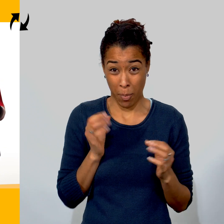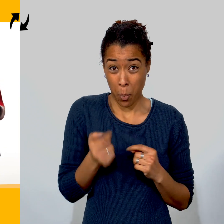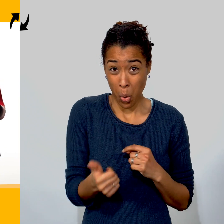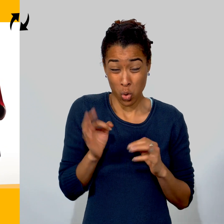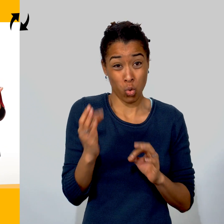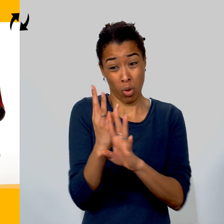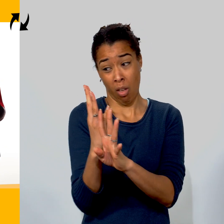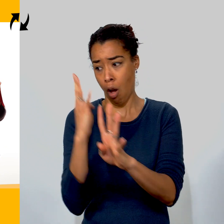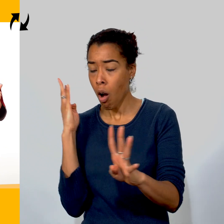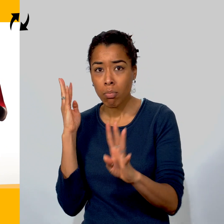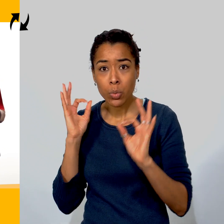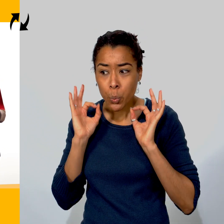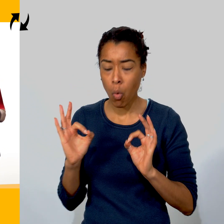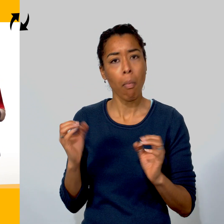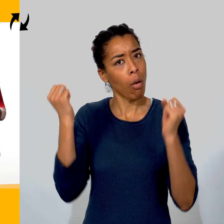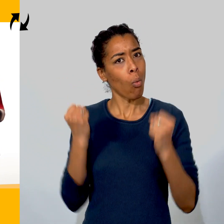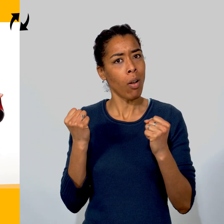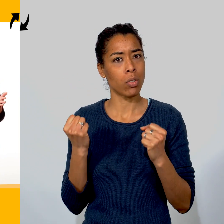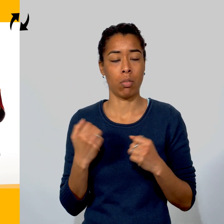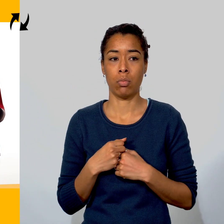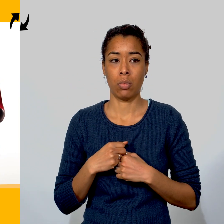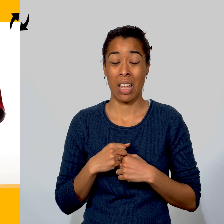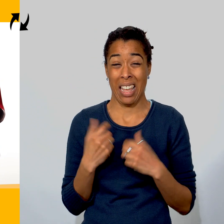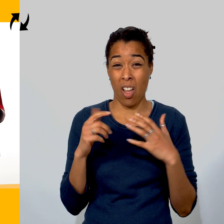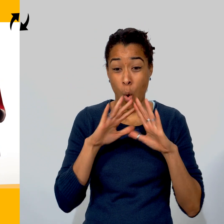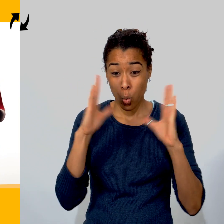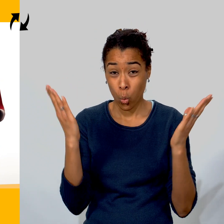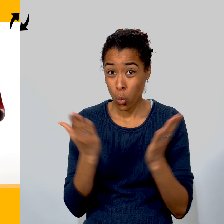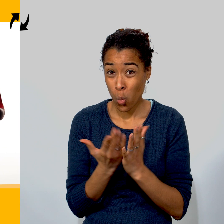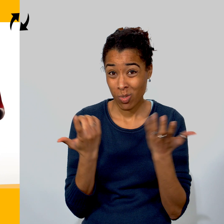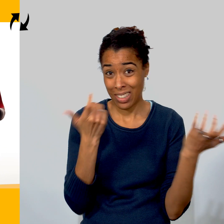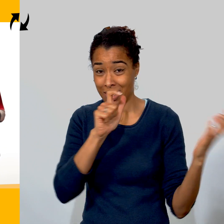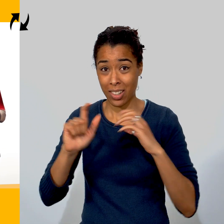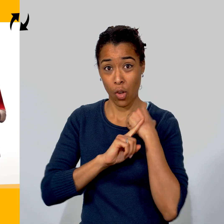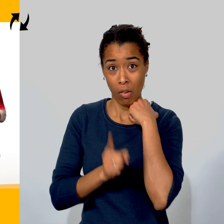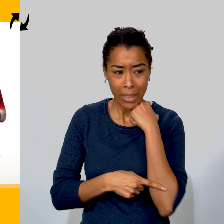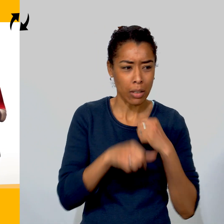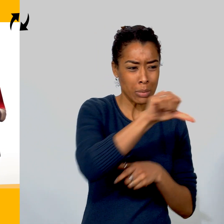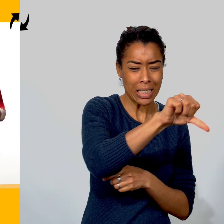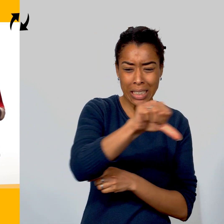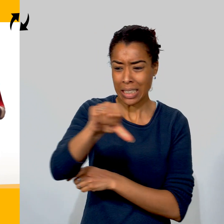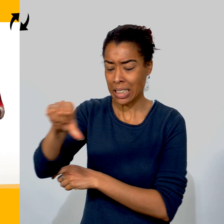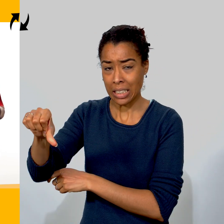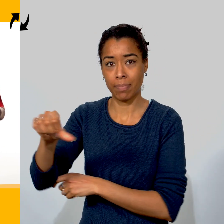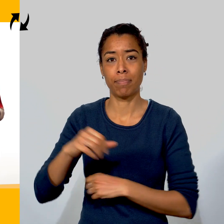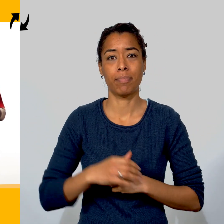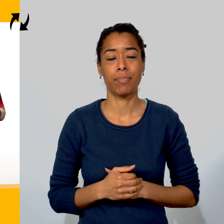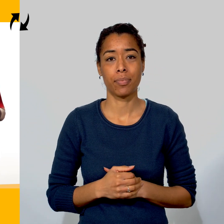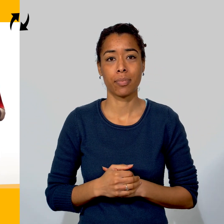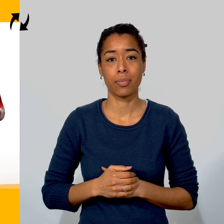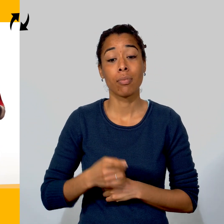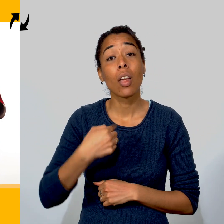Sinon, une chaîne d'hommes courageux. Il en fallait pour approvisionner jusqu'à 700 litres d'eau. Il en est de même pour